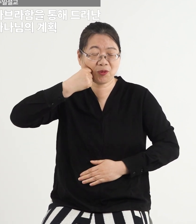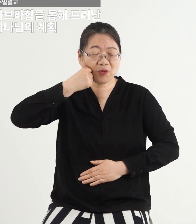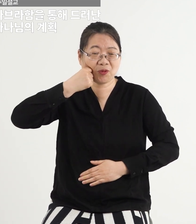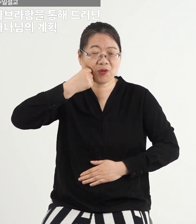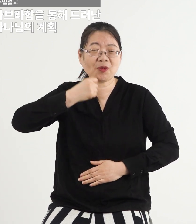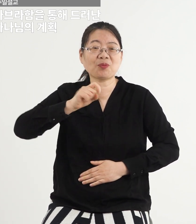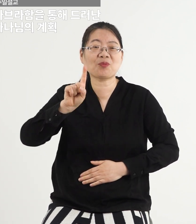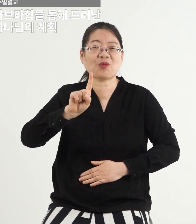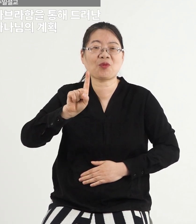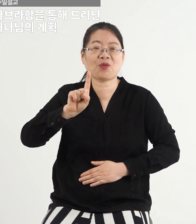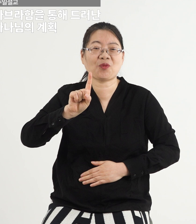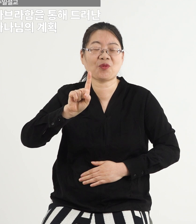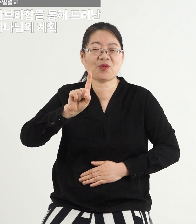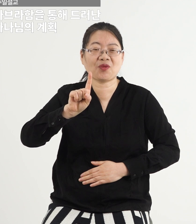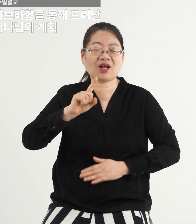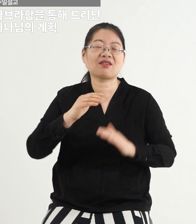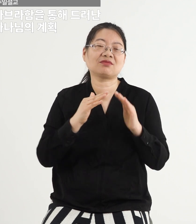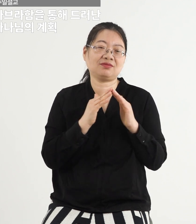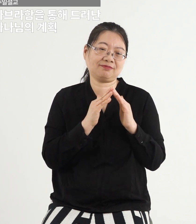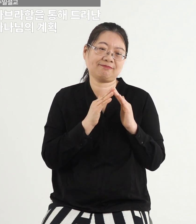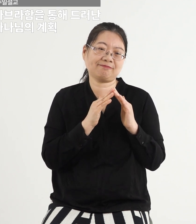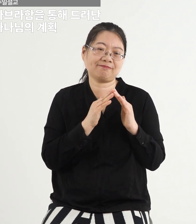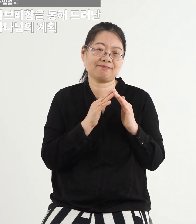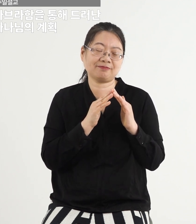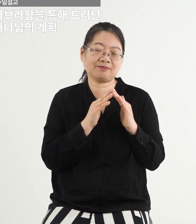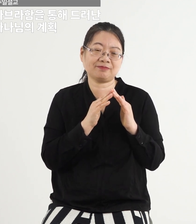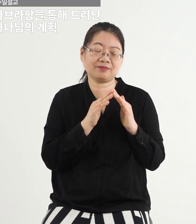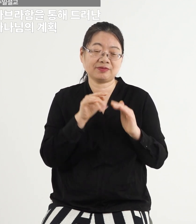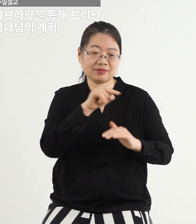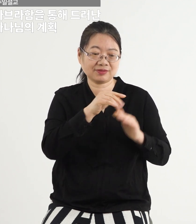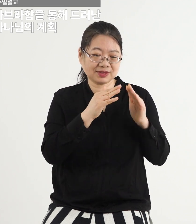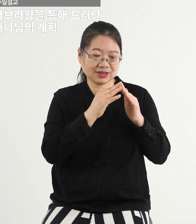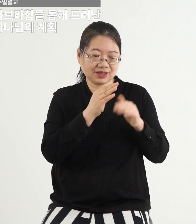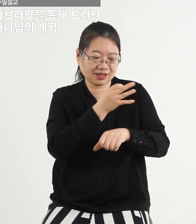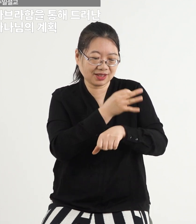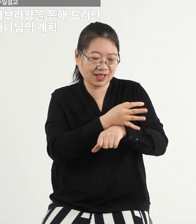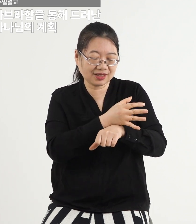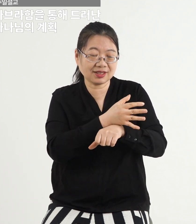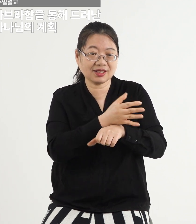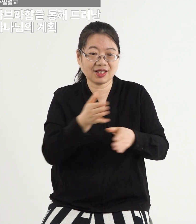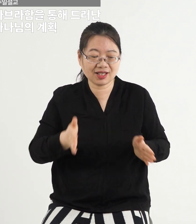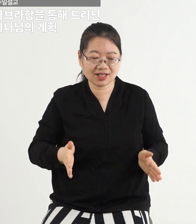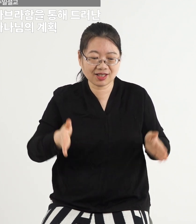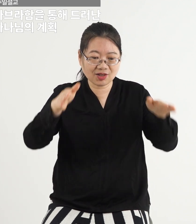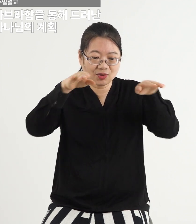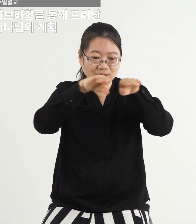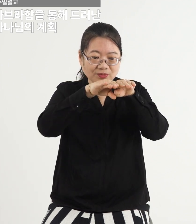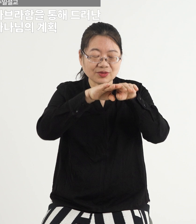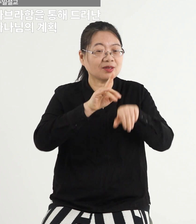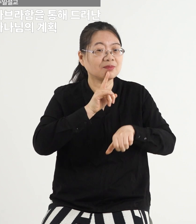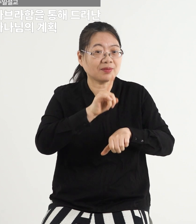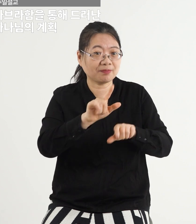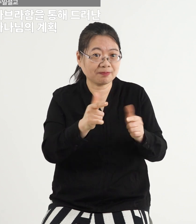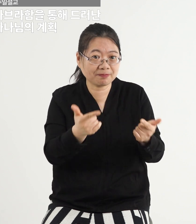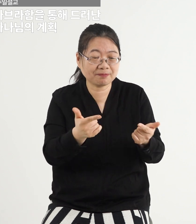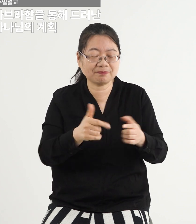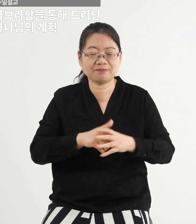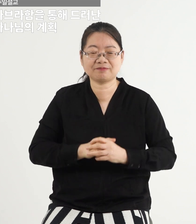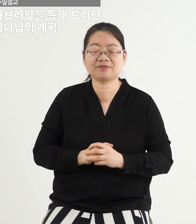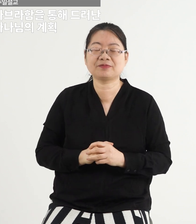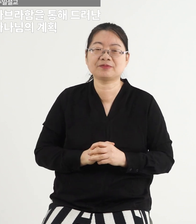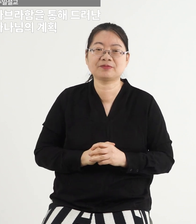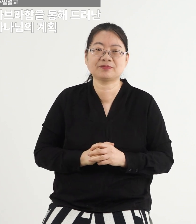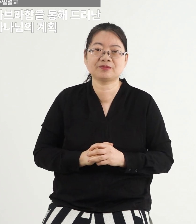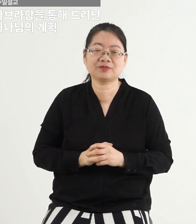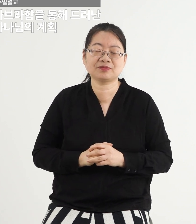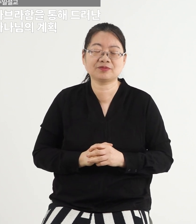공간이 어디입니까? 집입니다. 이 집은 단순히 건물을 얘기하는 건 아니죠.